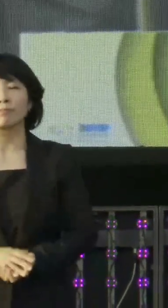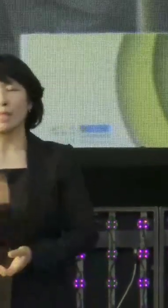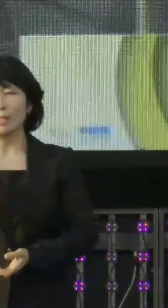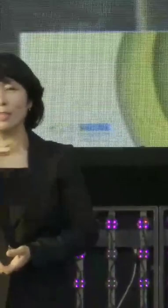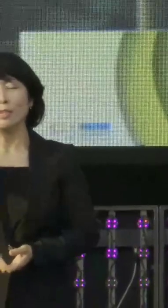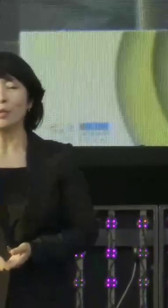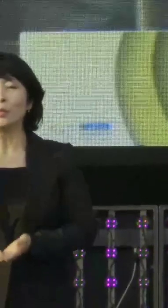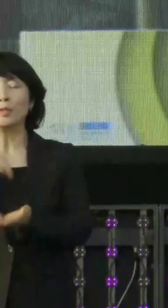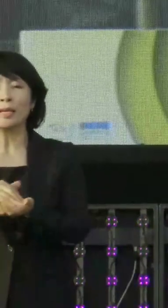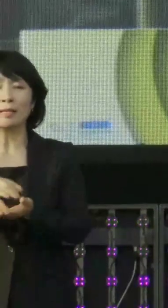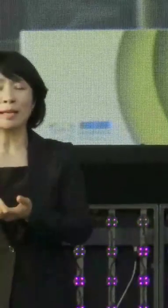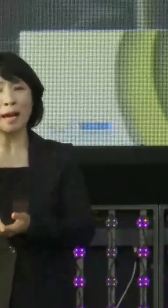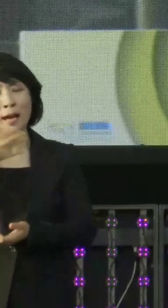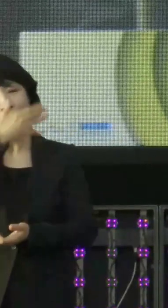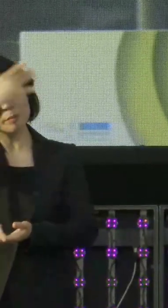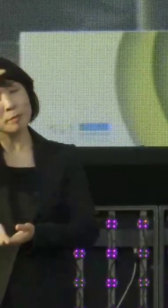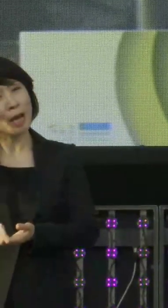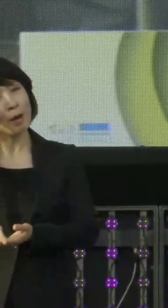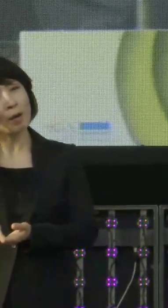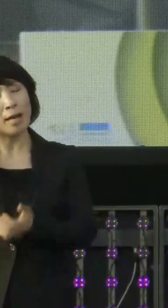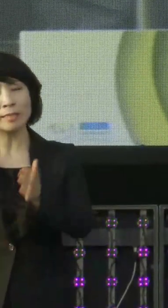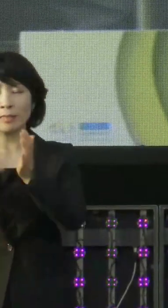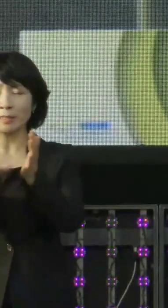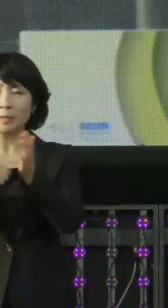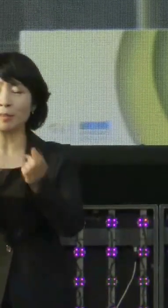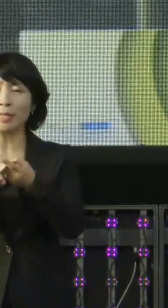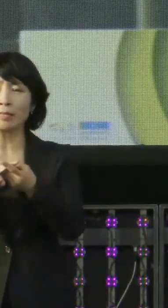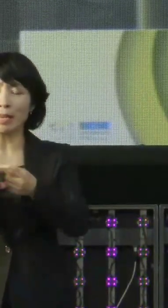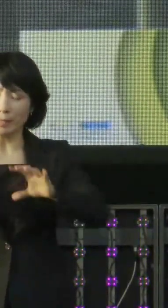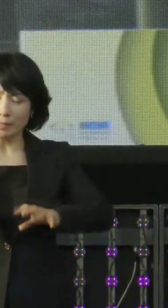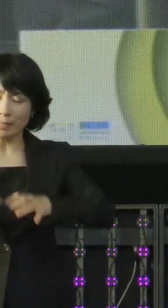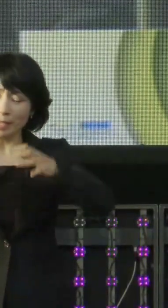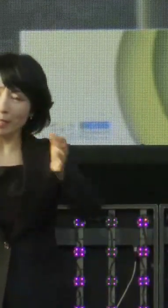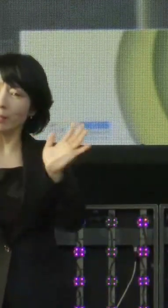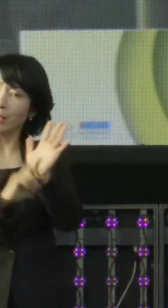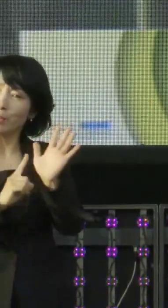이천 도자기의 아름다움과 실용성을 세계에 알리고